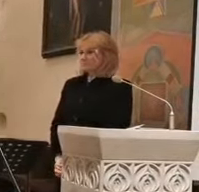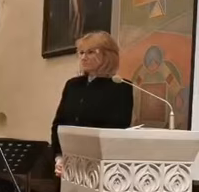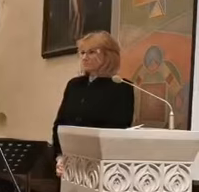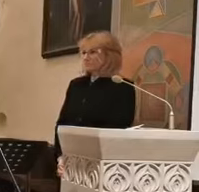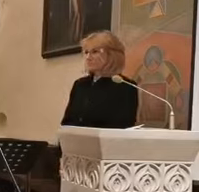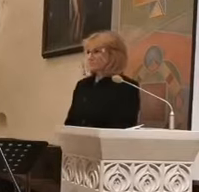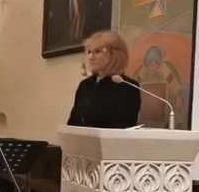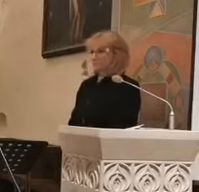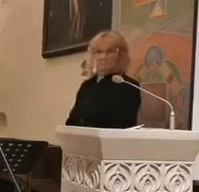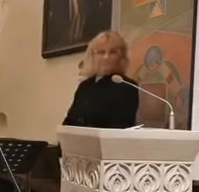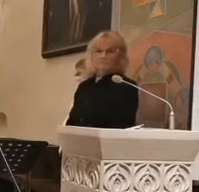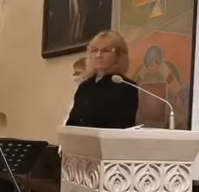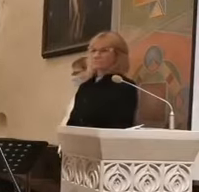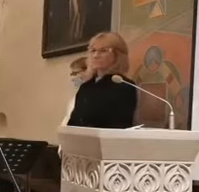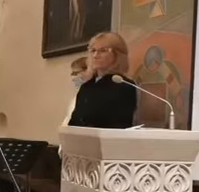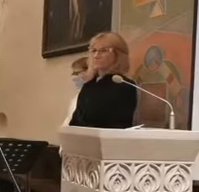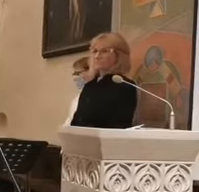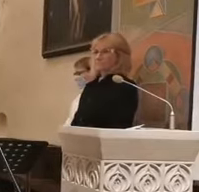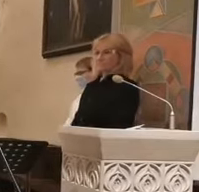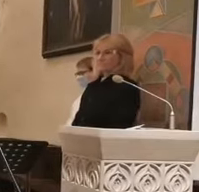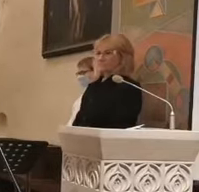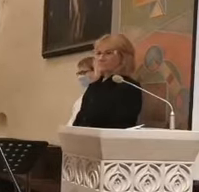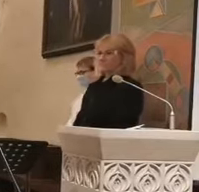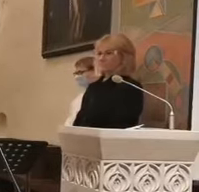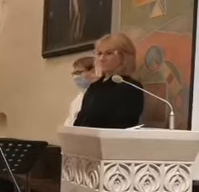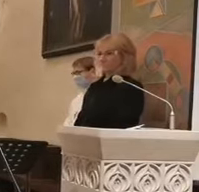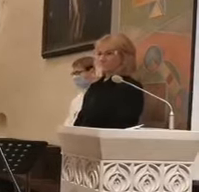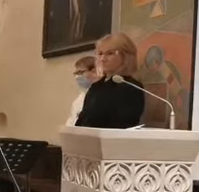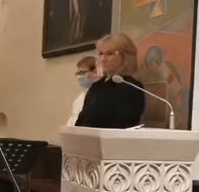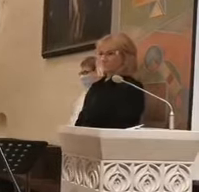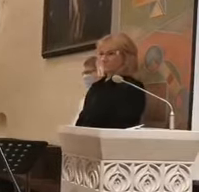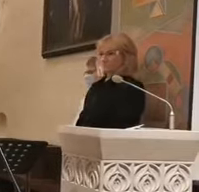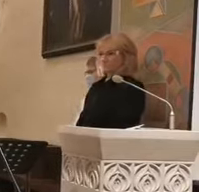La tradition, io devo andare.